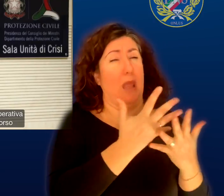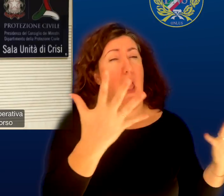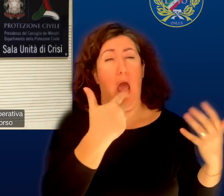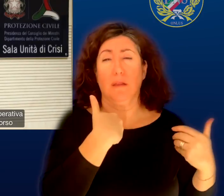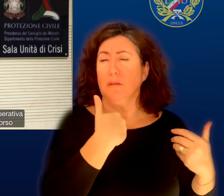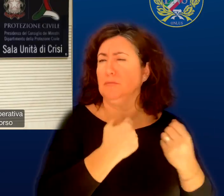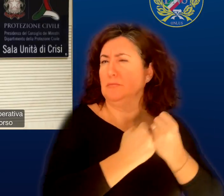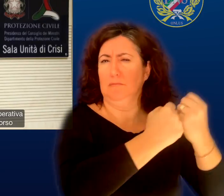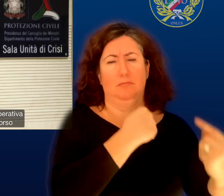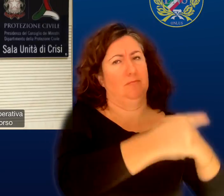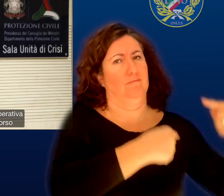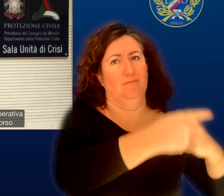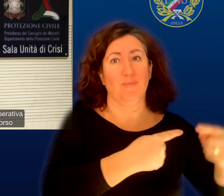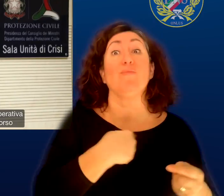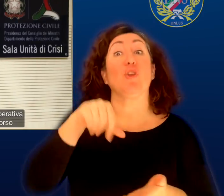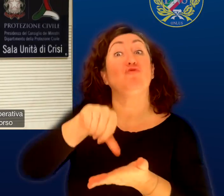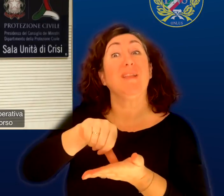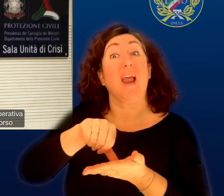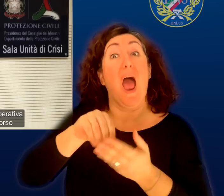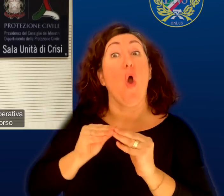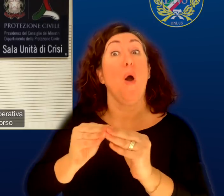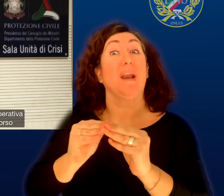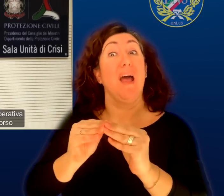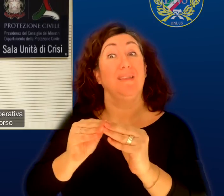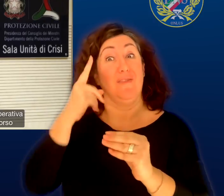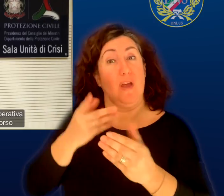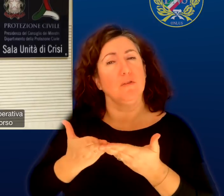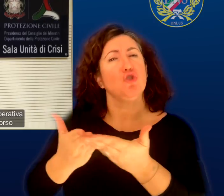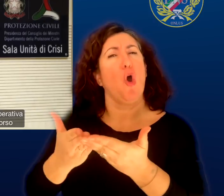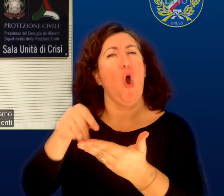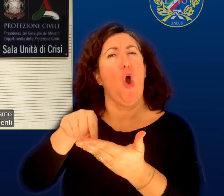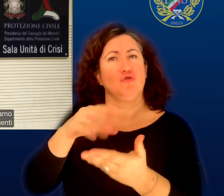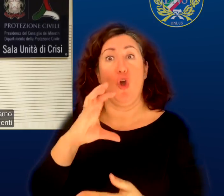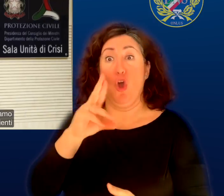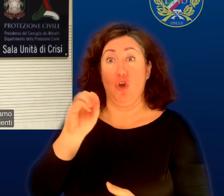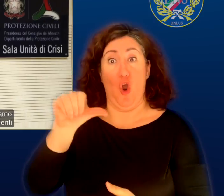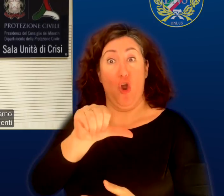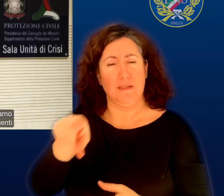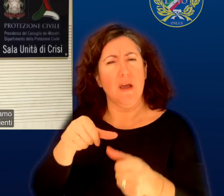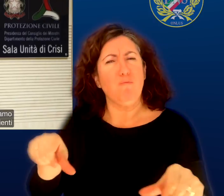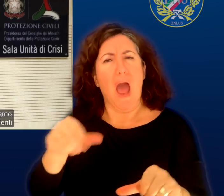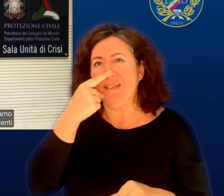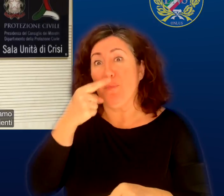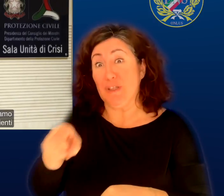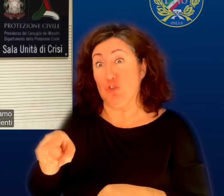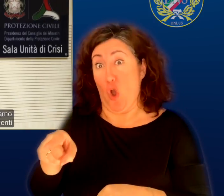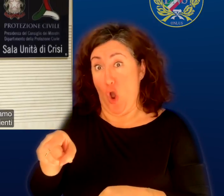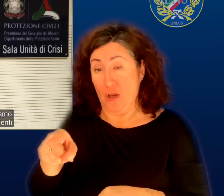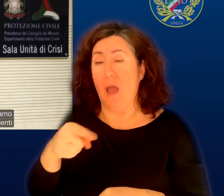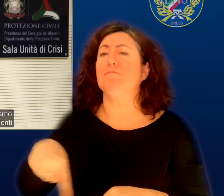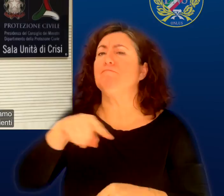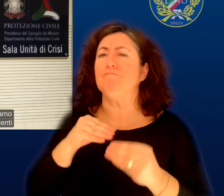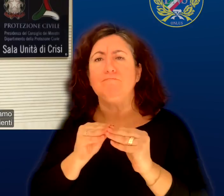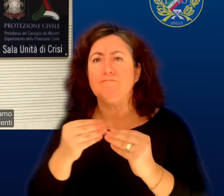Attraverso la CROSS, che è la centrale operativa per la risposta alle operazioni di soccorso, il cui cuore pulsante è a Pistoia, abbiamo